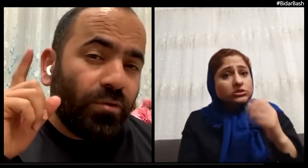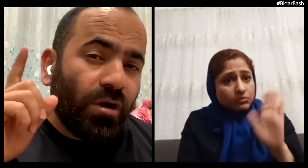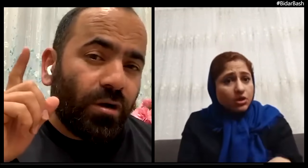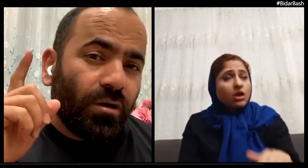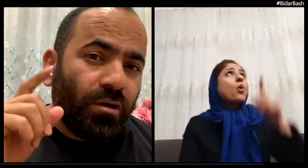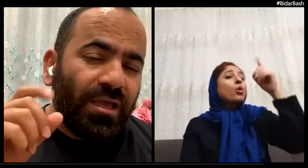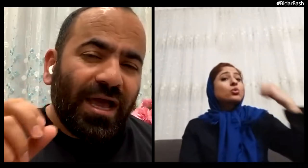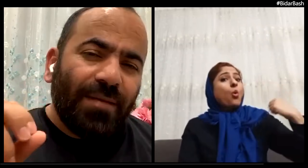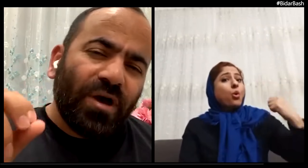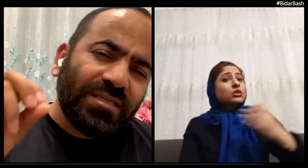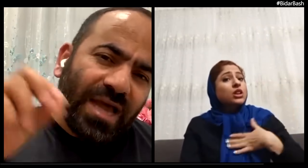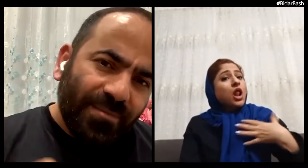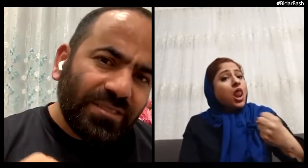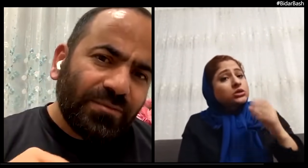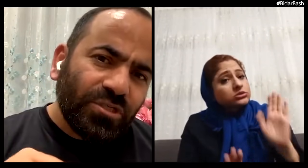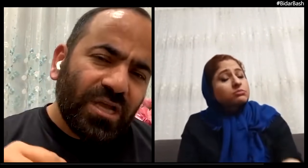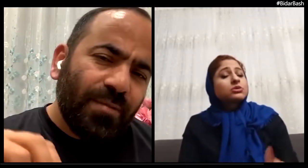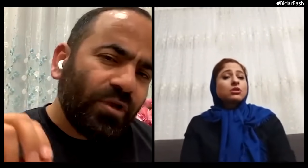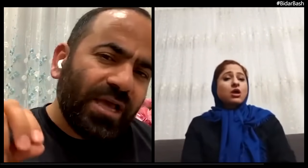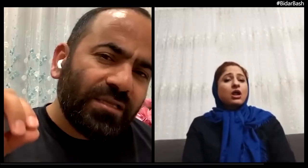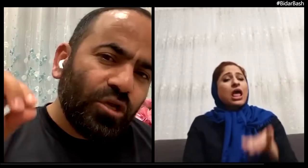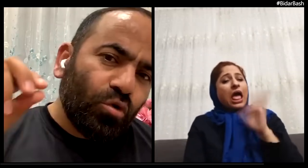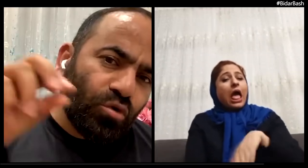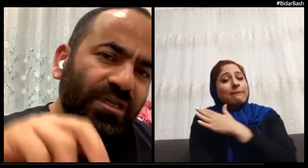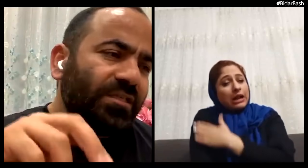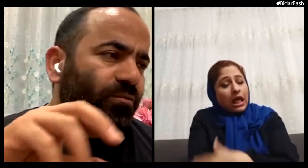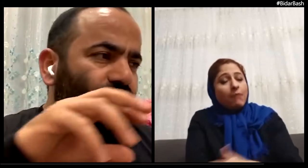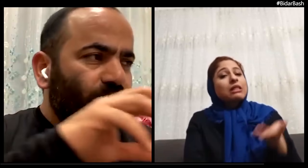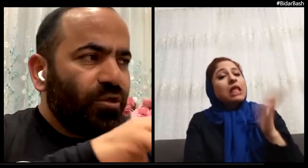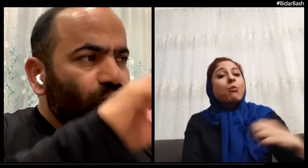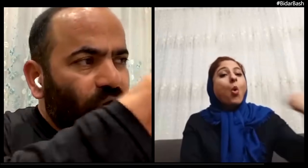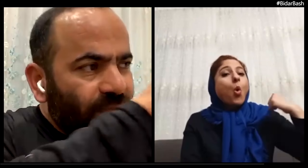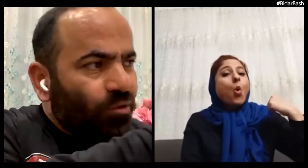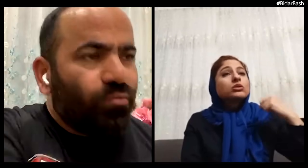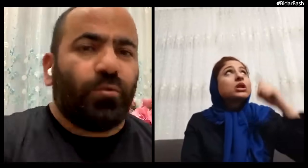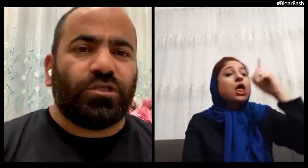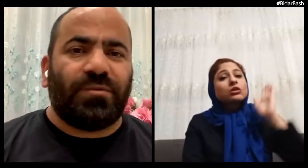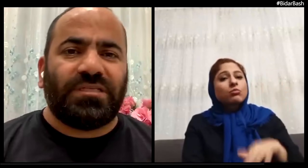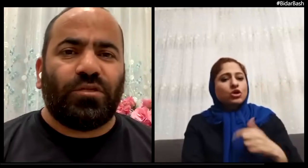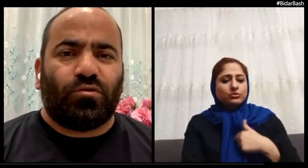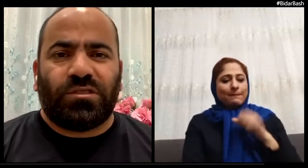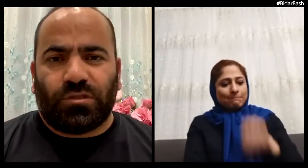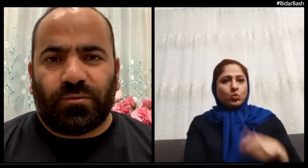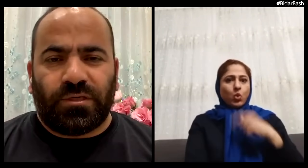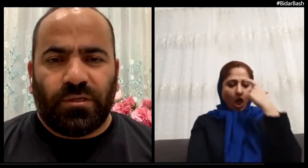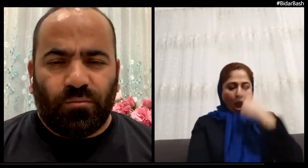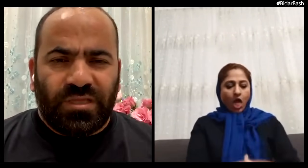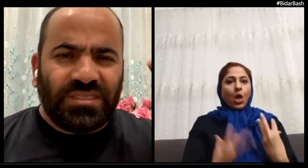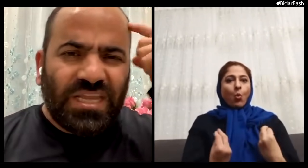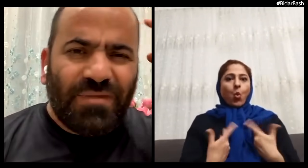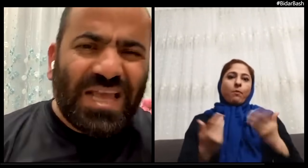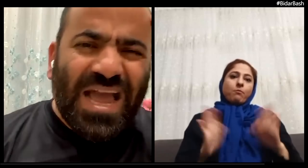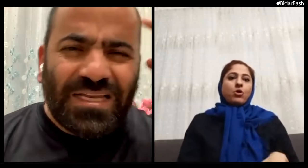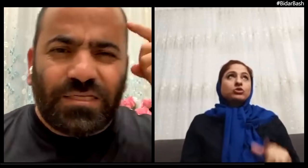آدم خوبه ها، هم باید رحمتت باشه، هم باید قدرتت باشه تا بتونه آدم خوبی باشه، مسیر درستی رو بره،